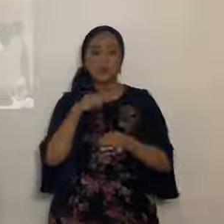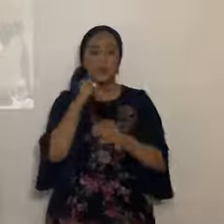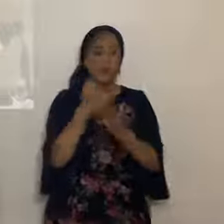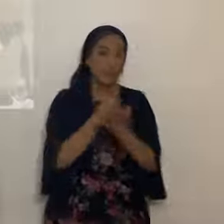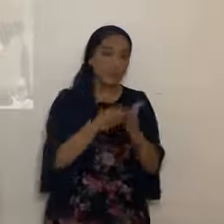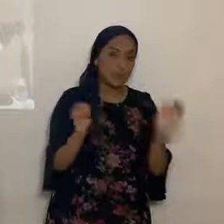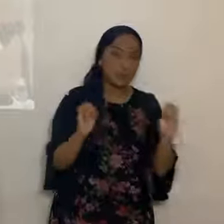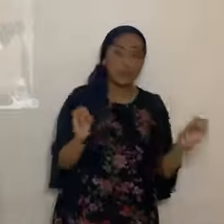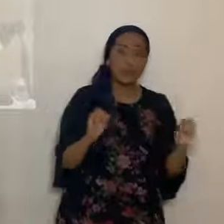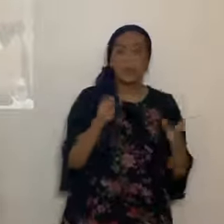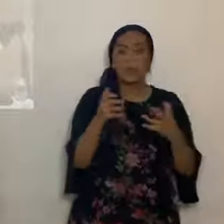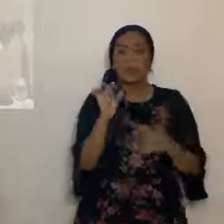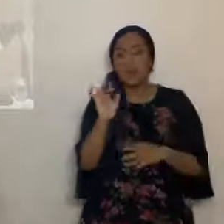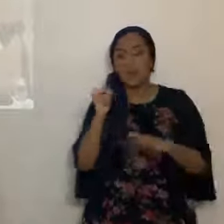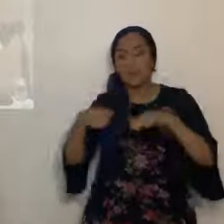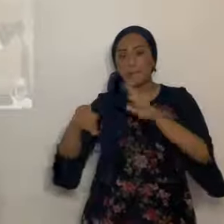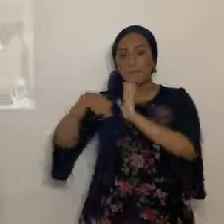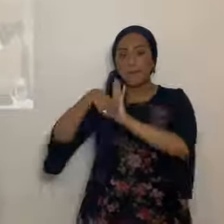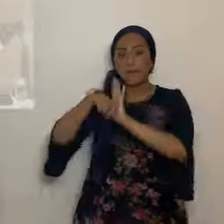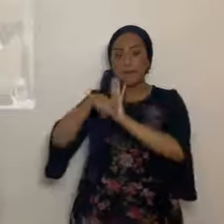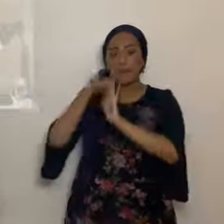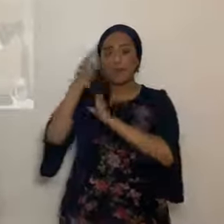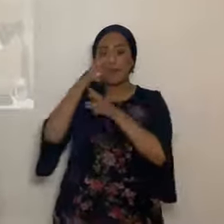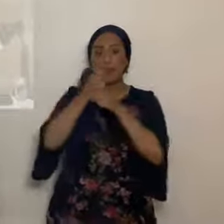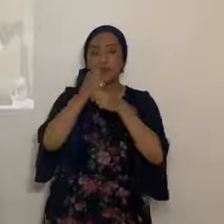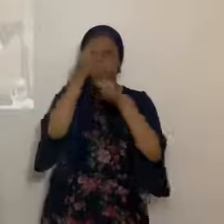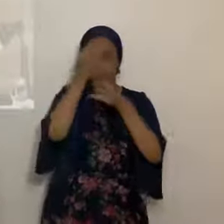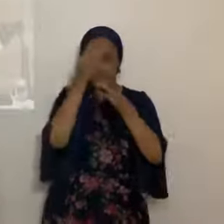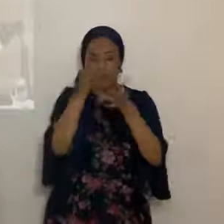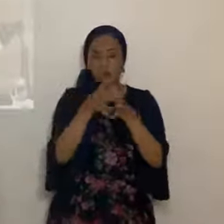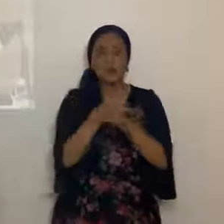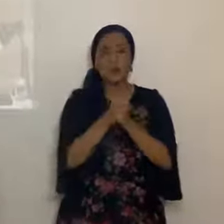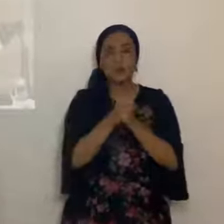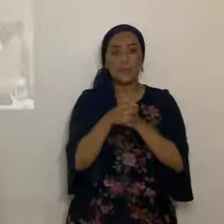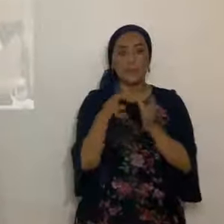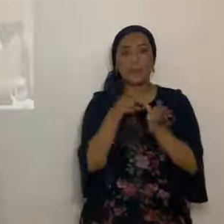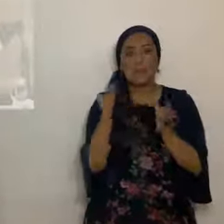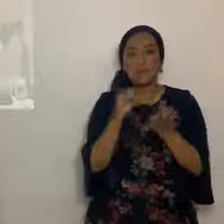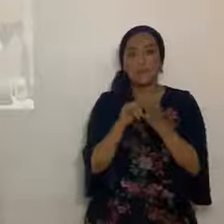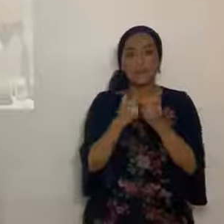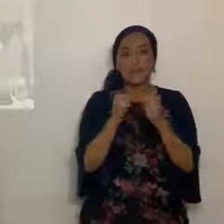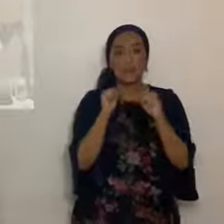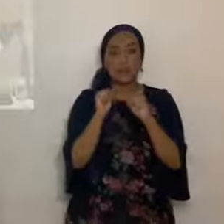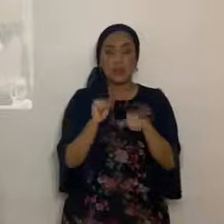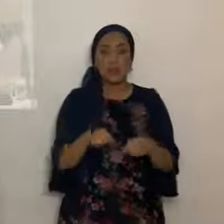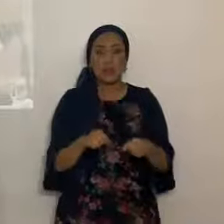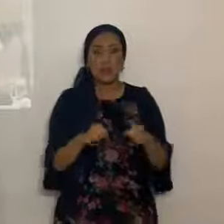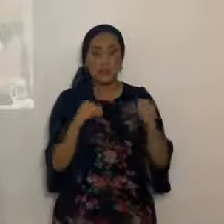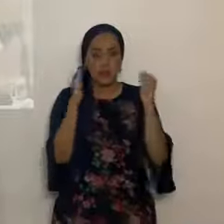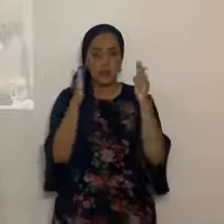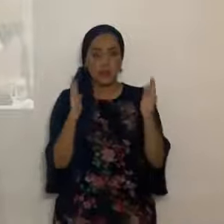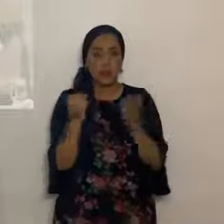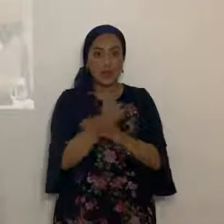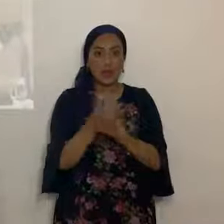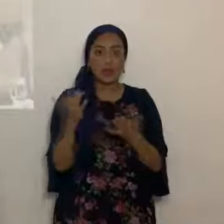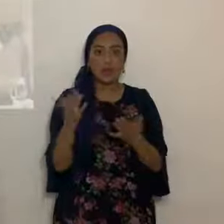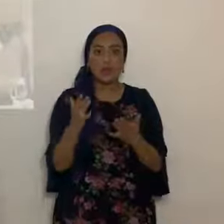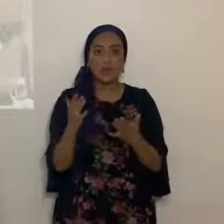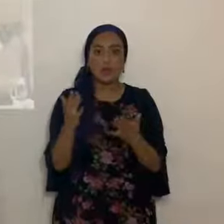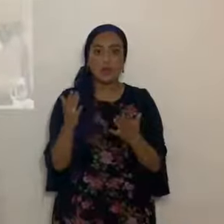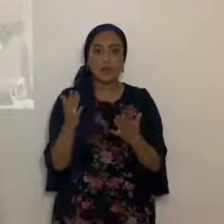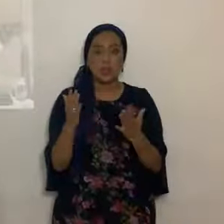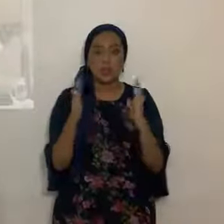videos, si le gustas dar link a la campanita para que te lleguen las notificaciones y de esa manera pues puedas estar al pendiente de